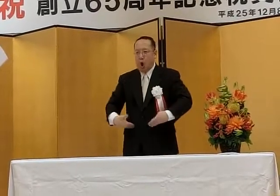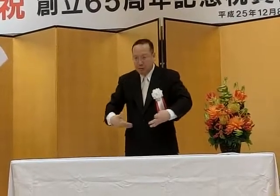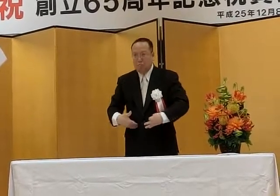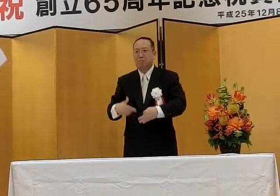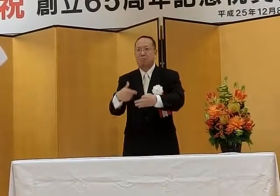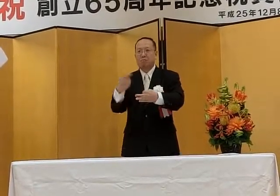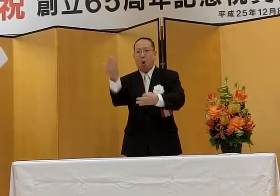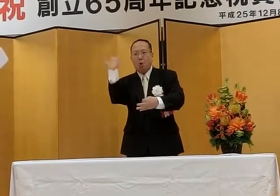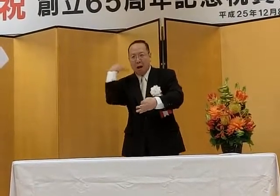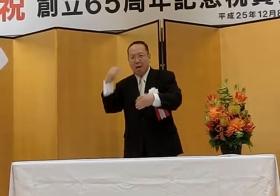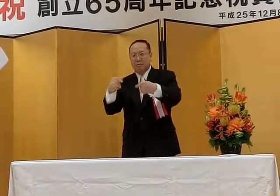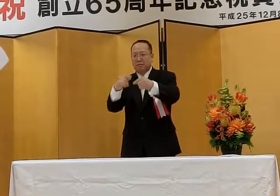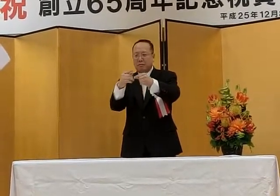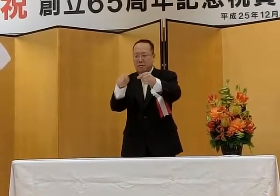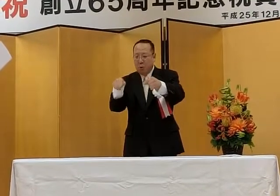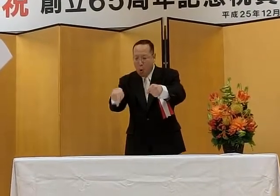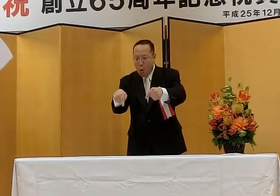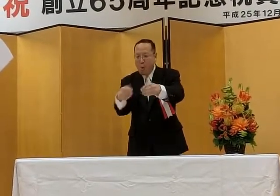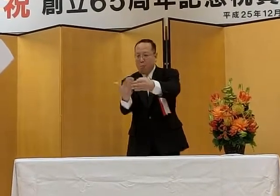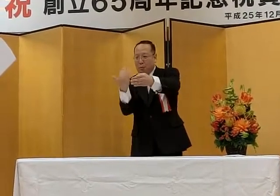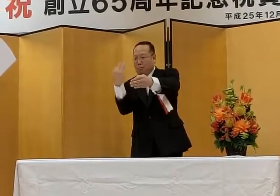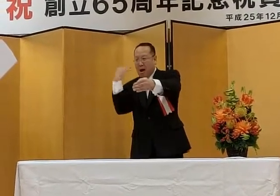本日の実行委員、教